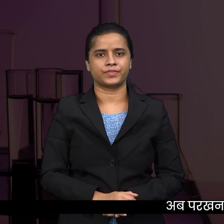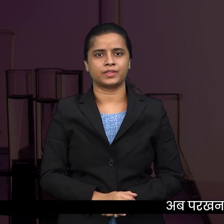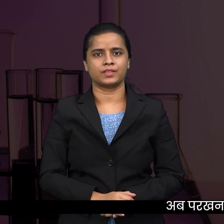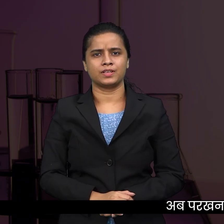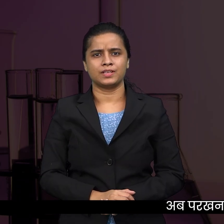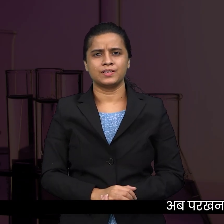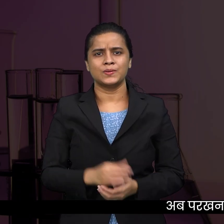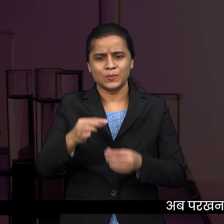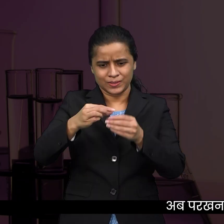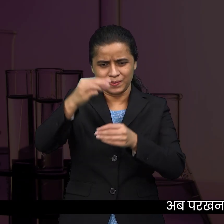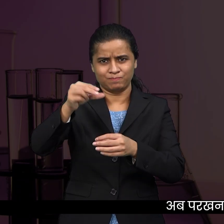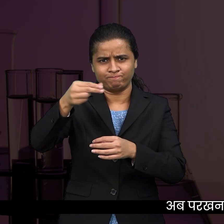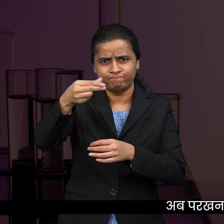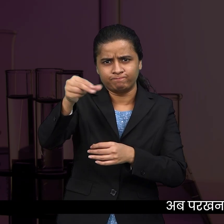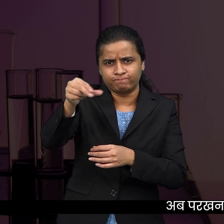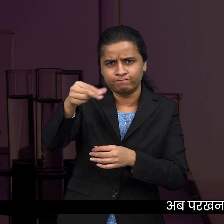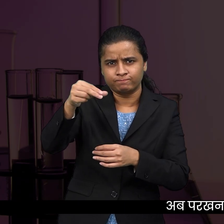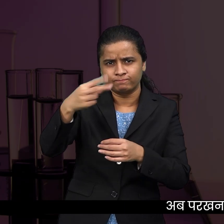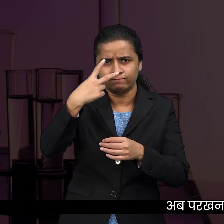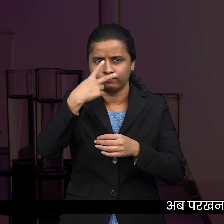अब परख नली को धीरे से हिलाएं।